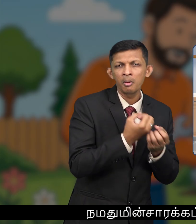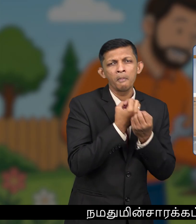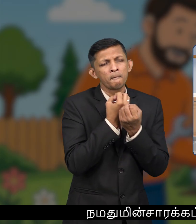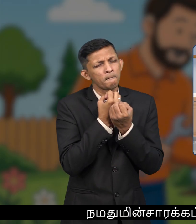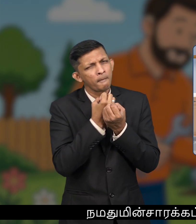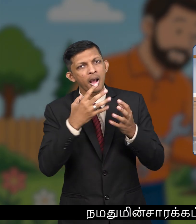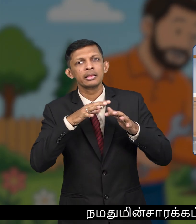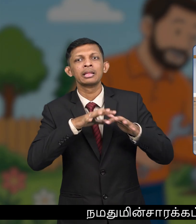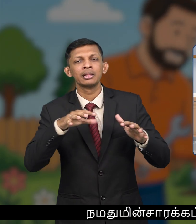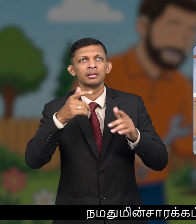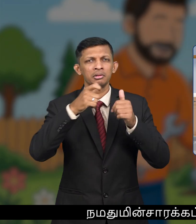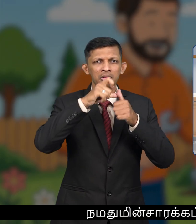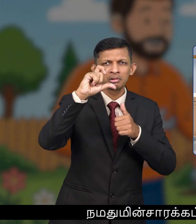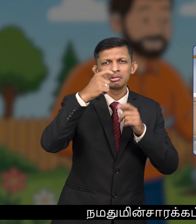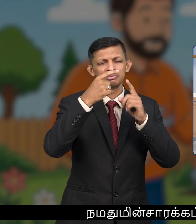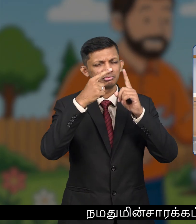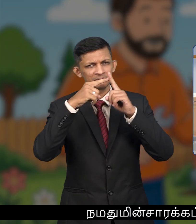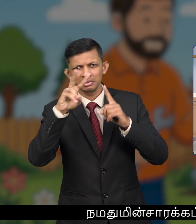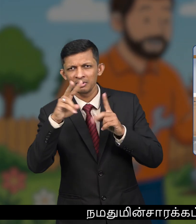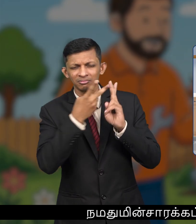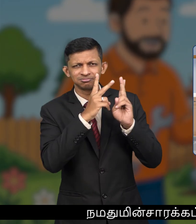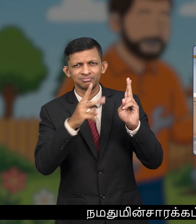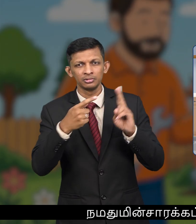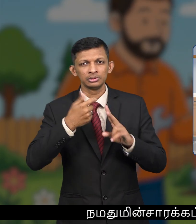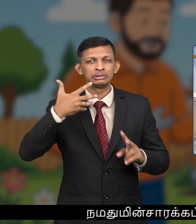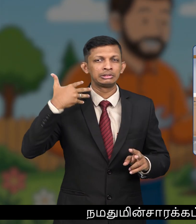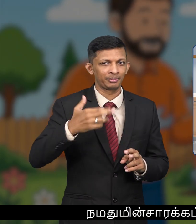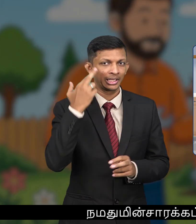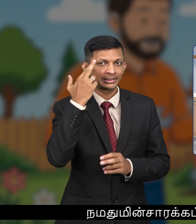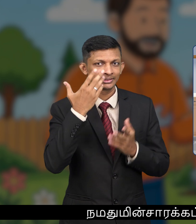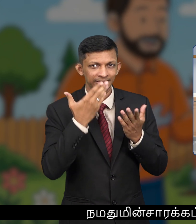நமது மின்சார கட்டணம் அதிகமாக வருகிறது.